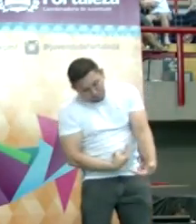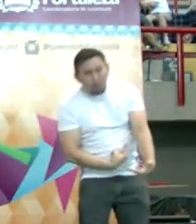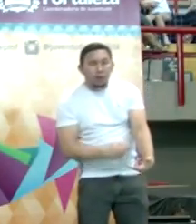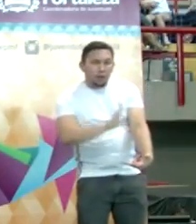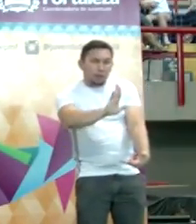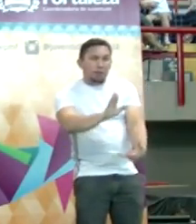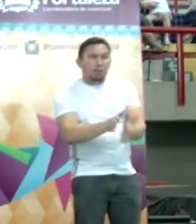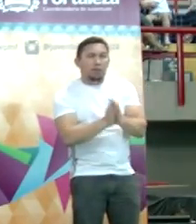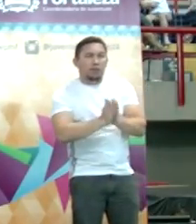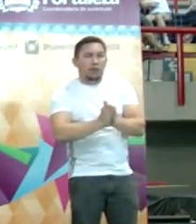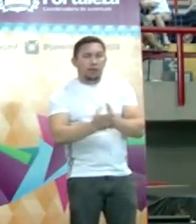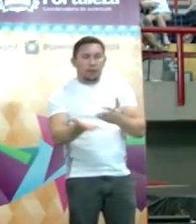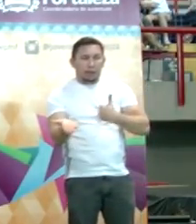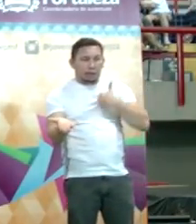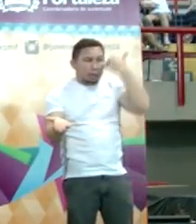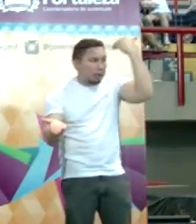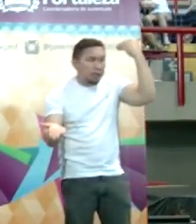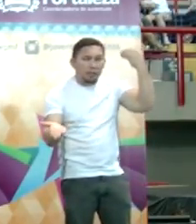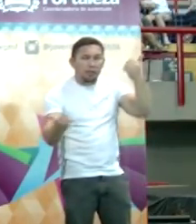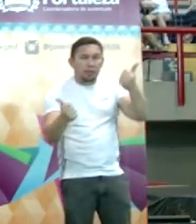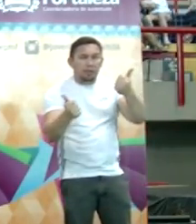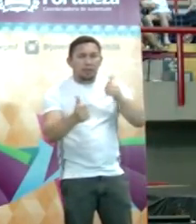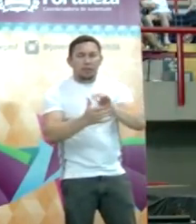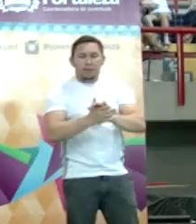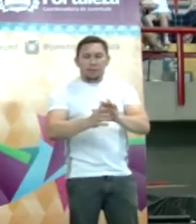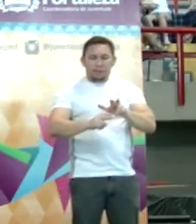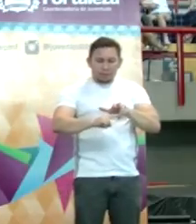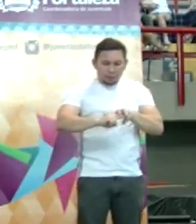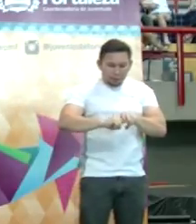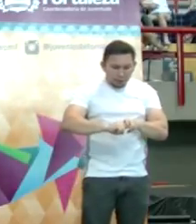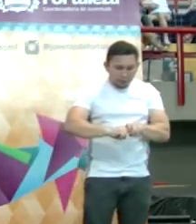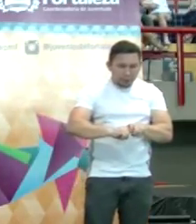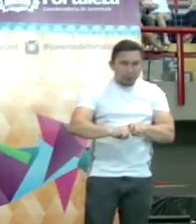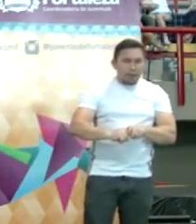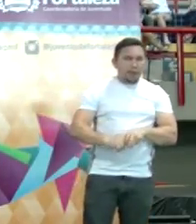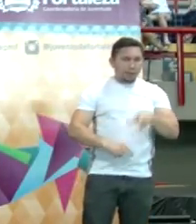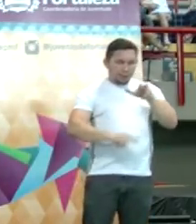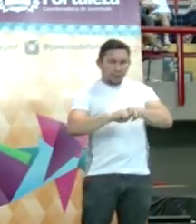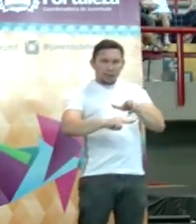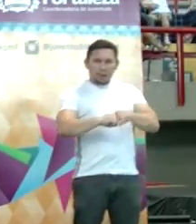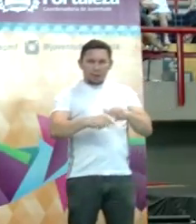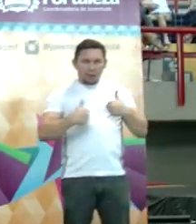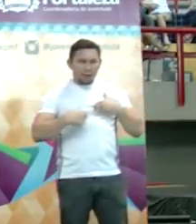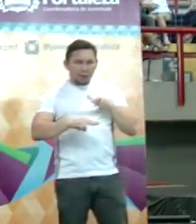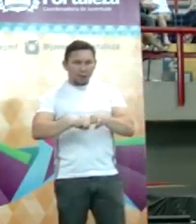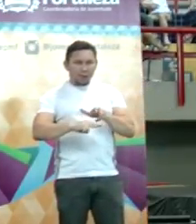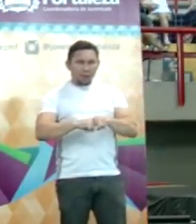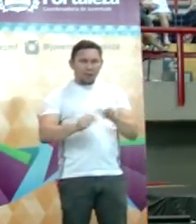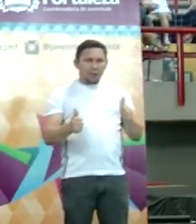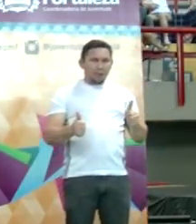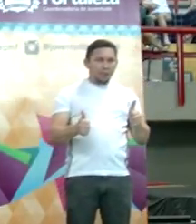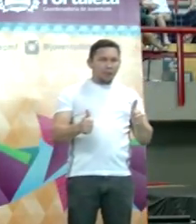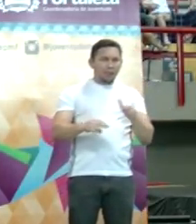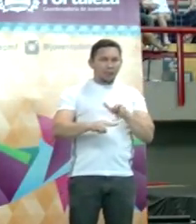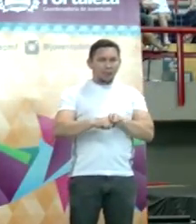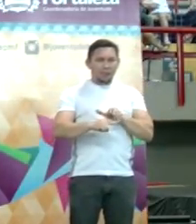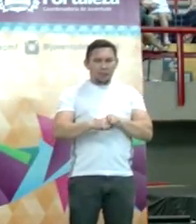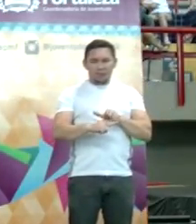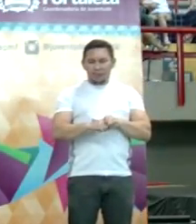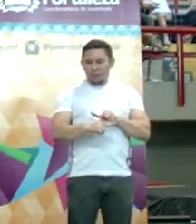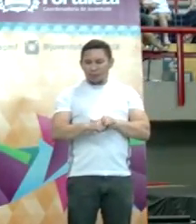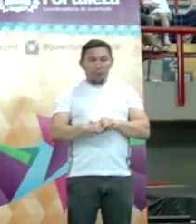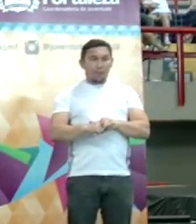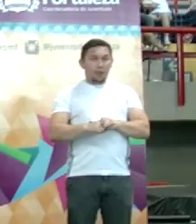seria um vexame. Vamos lá. Estou ou não estou sentado? não estou colocando